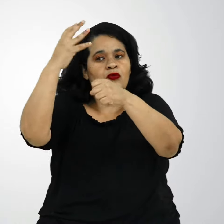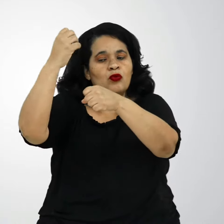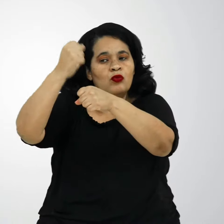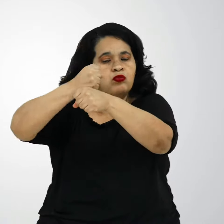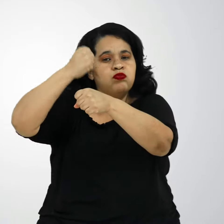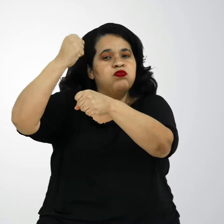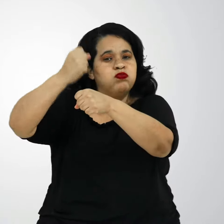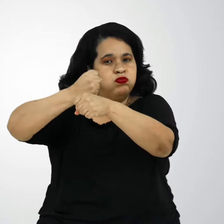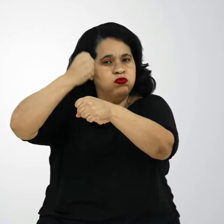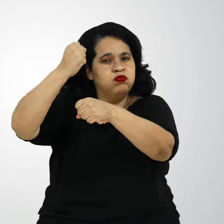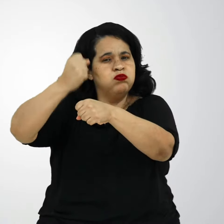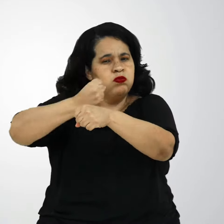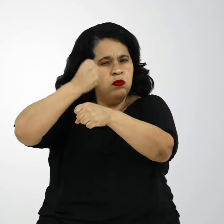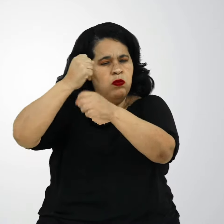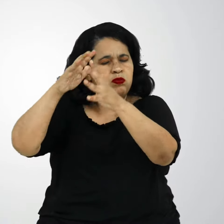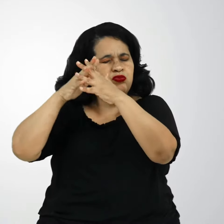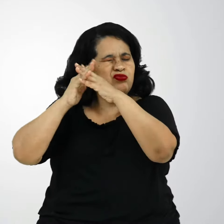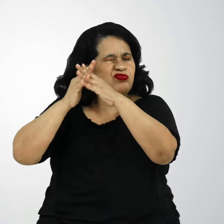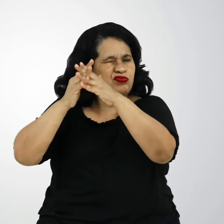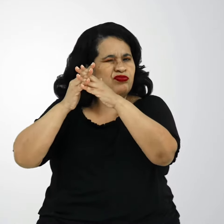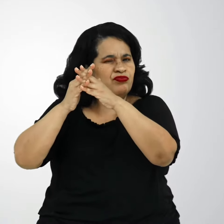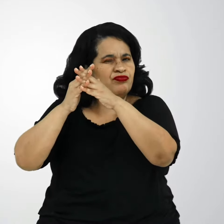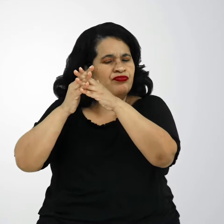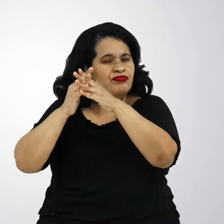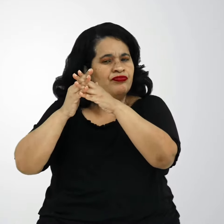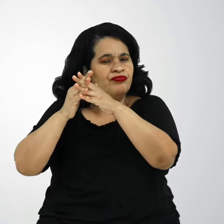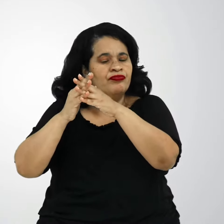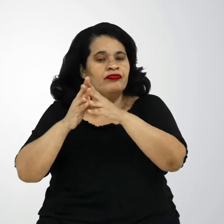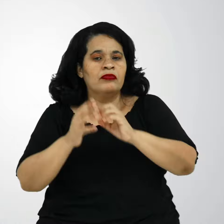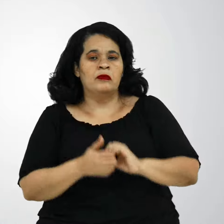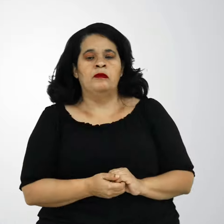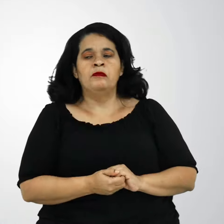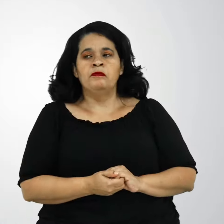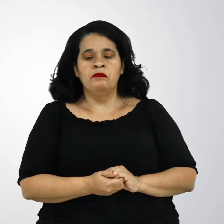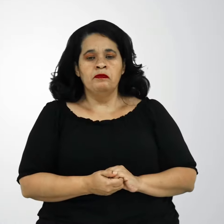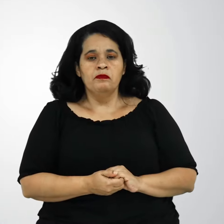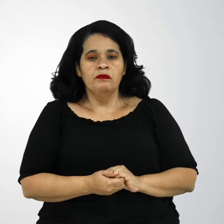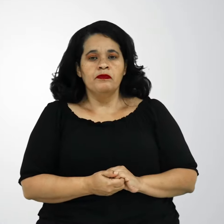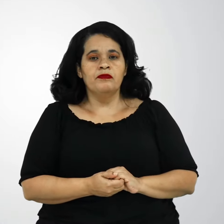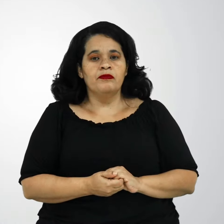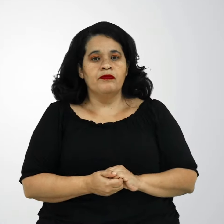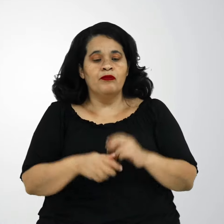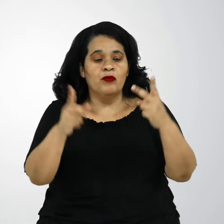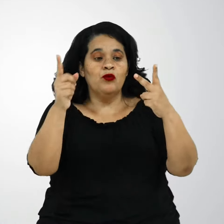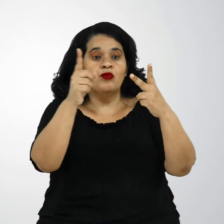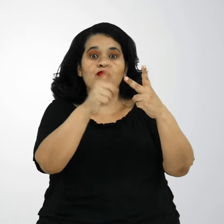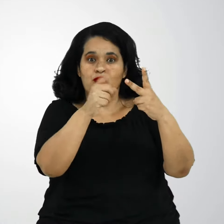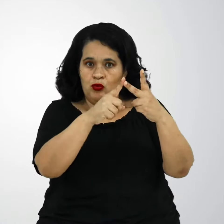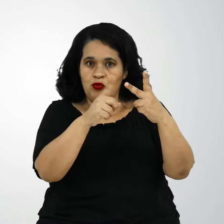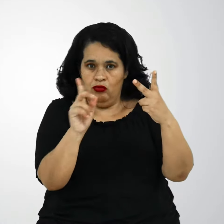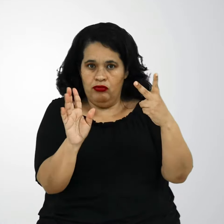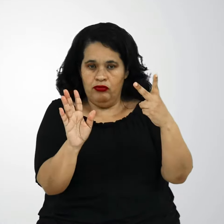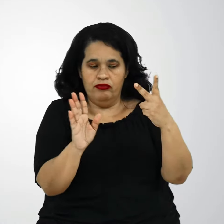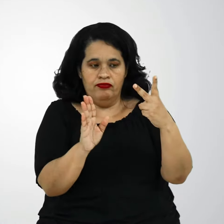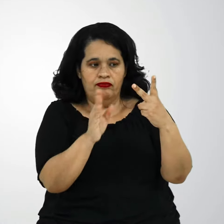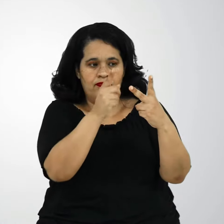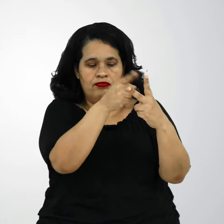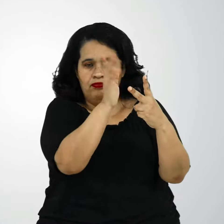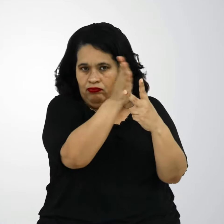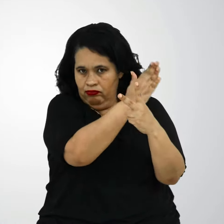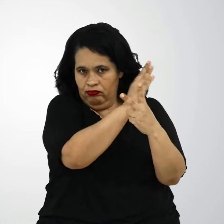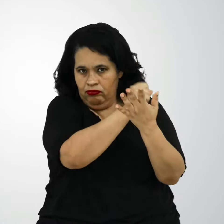em um momento bem complicado, né? E aí diz a palavra. Aí, O segundo período, ele é um período